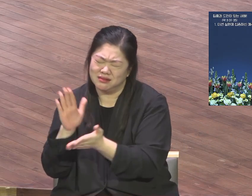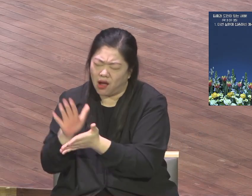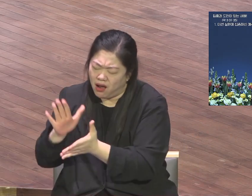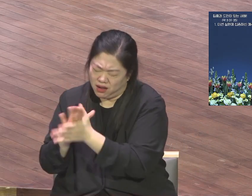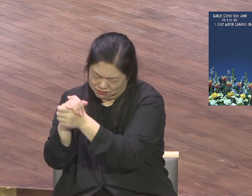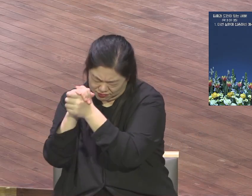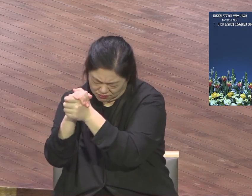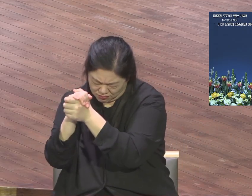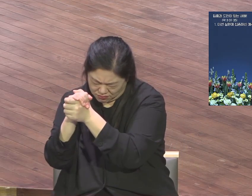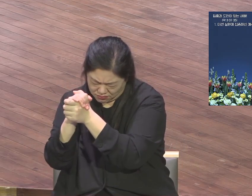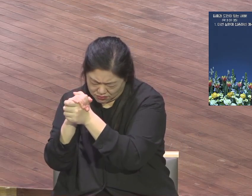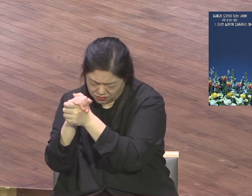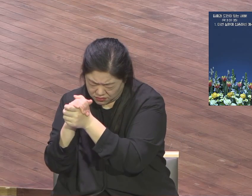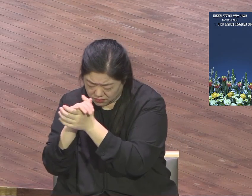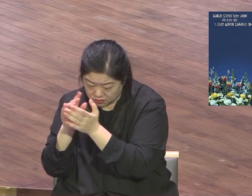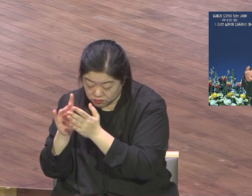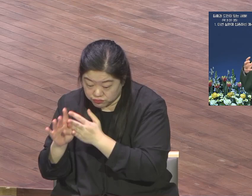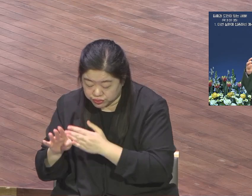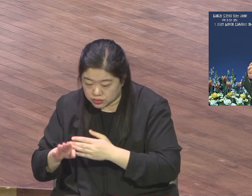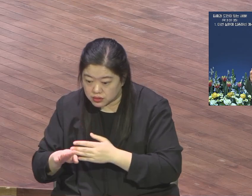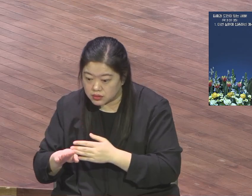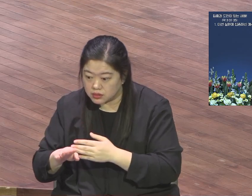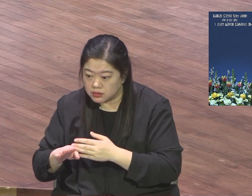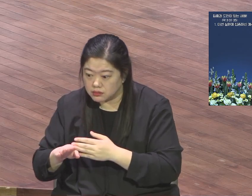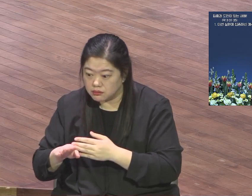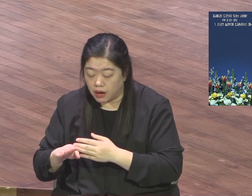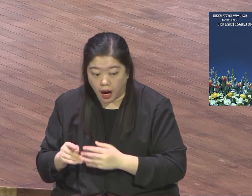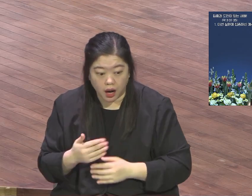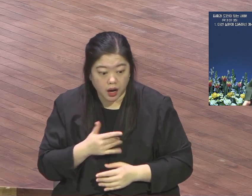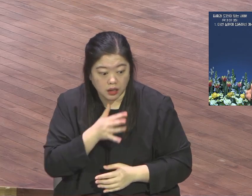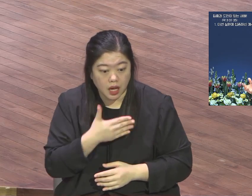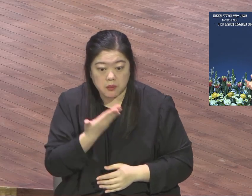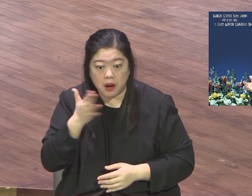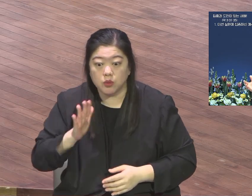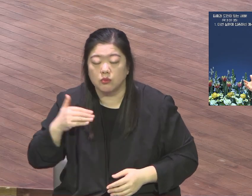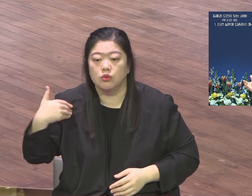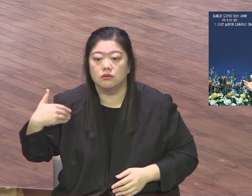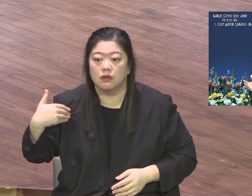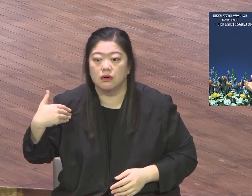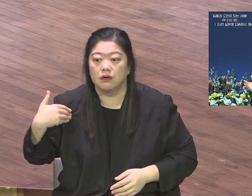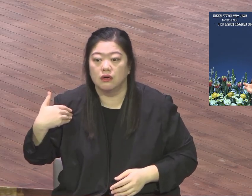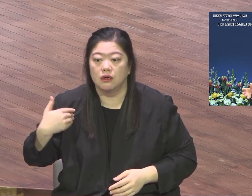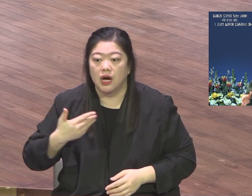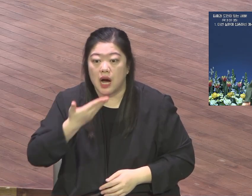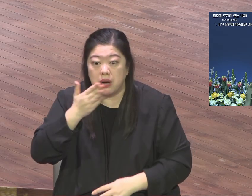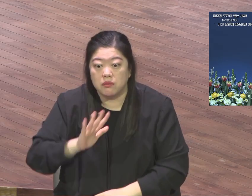아시잖아요. 불세출의 명곡 쫙 탄생된 거예요.